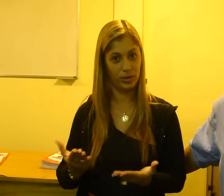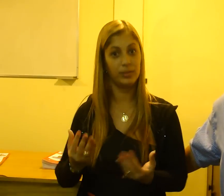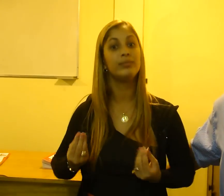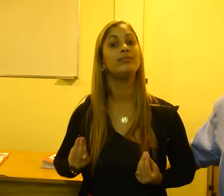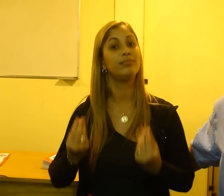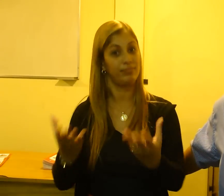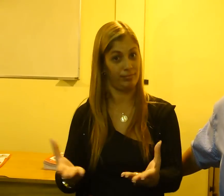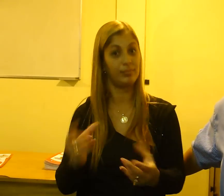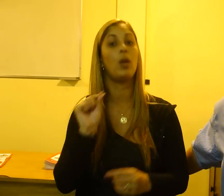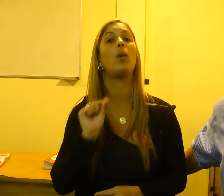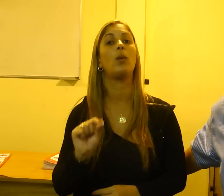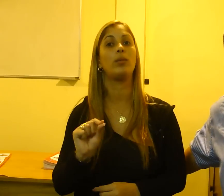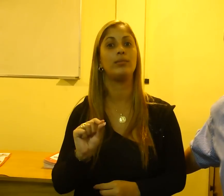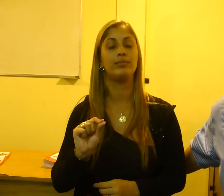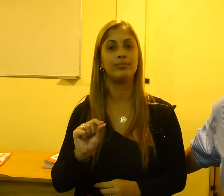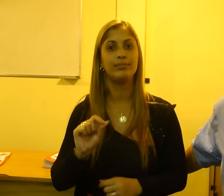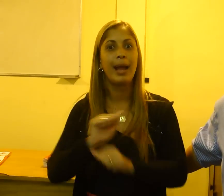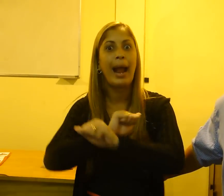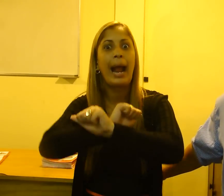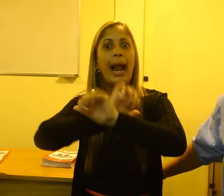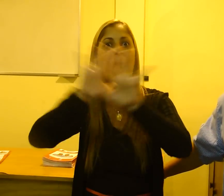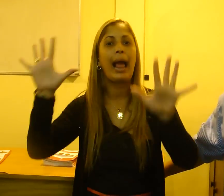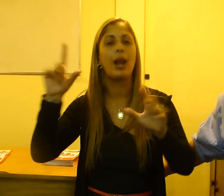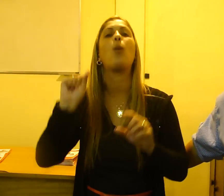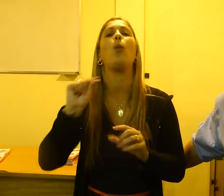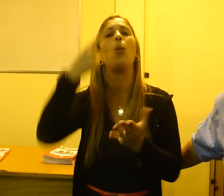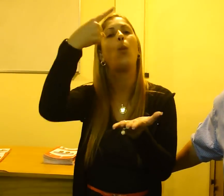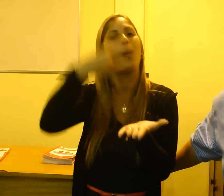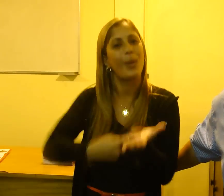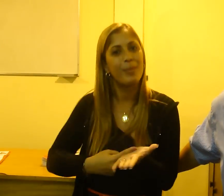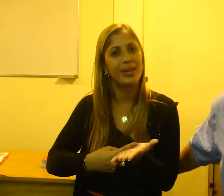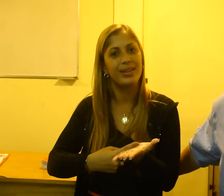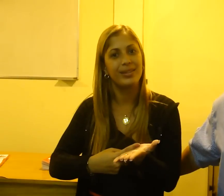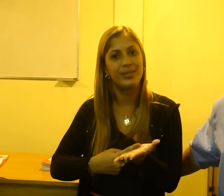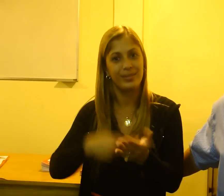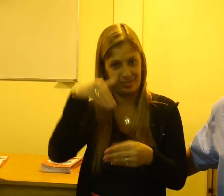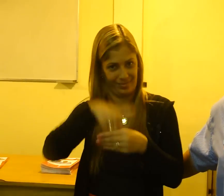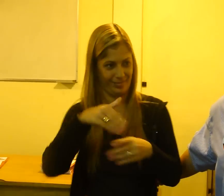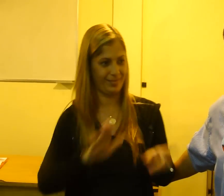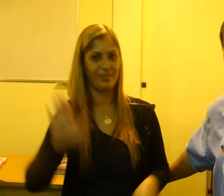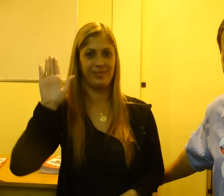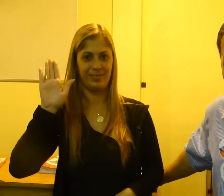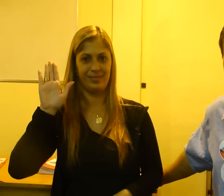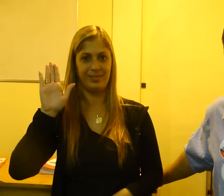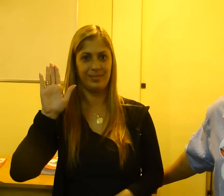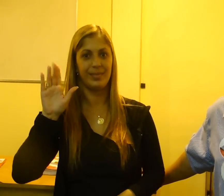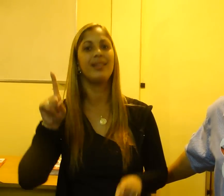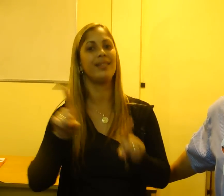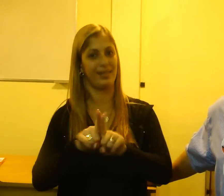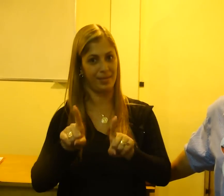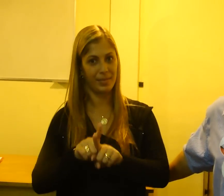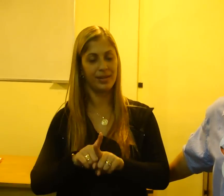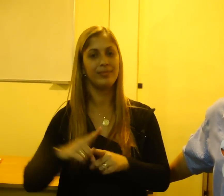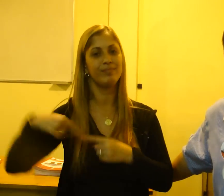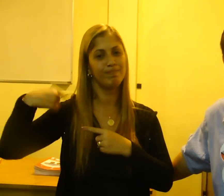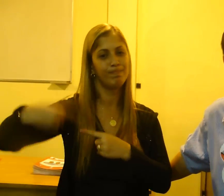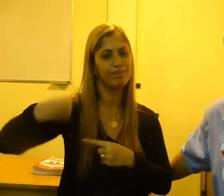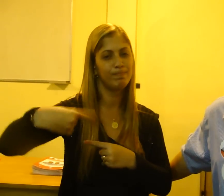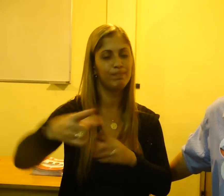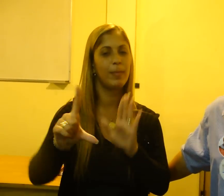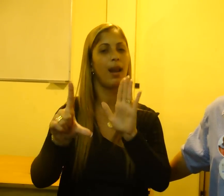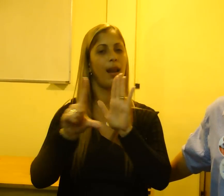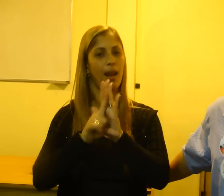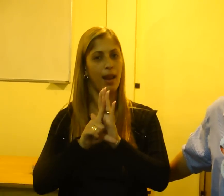representa um claro compromisso, não só da nossa campanha, mas do nosso mandato, que já tem